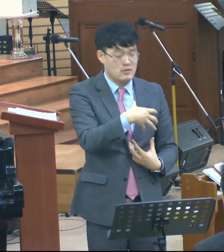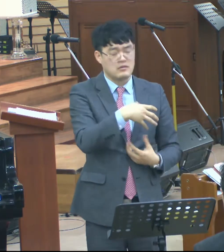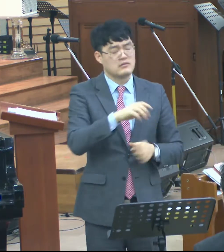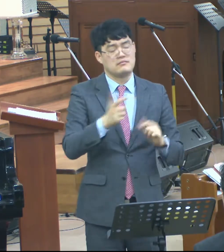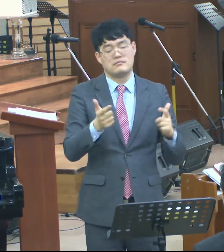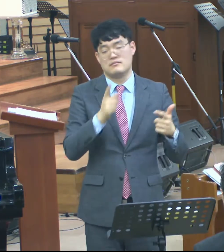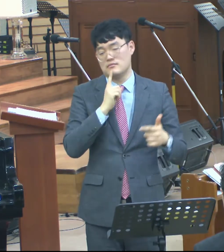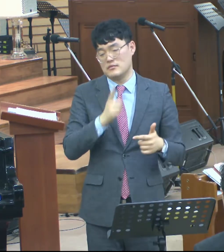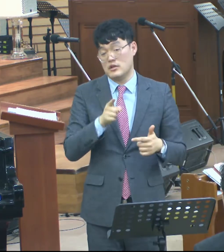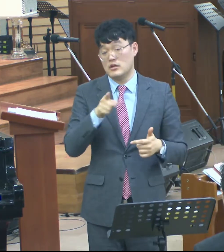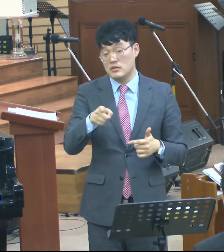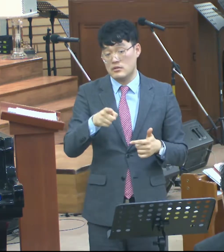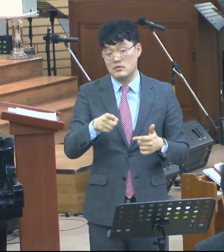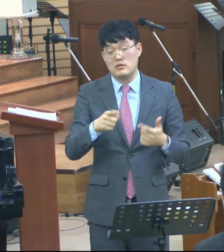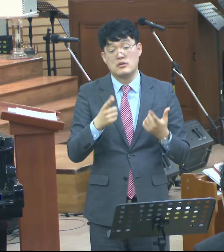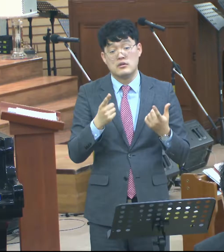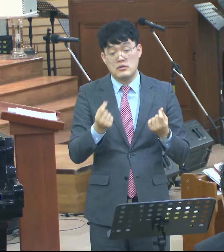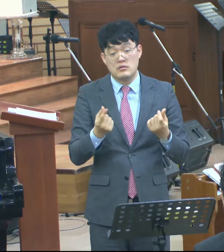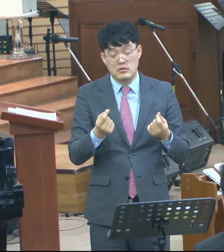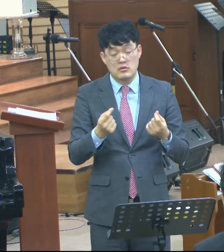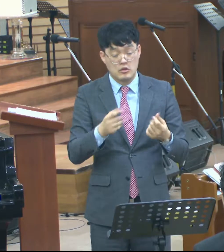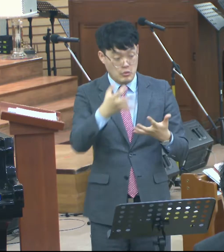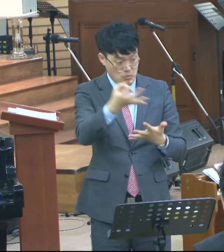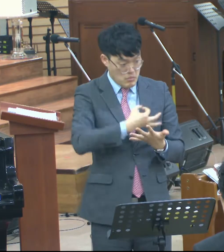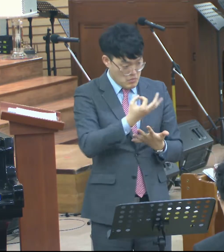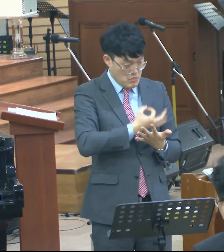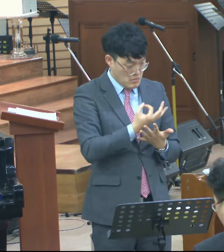그렇게 해서 돈 버는 게 뭐가 그렇게 당당하다고.